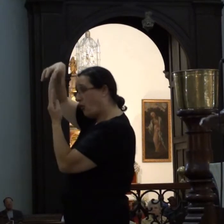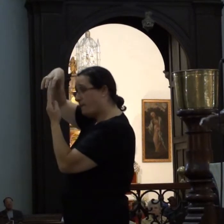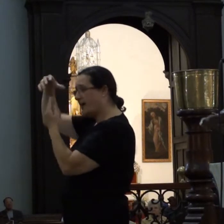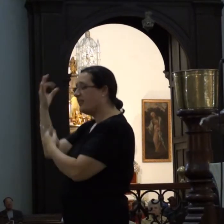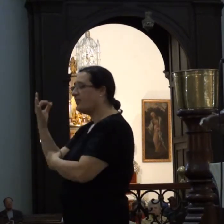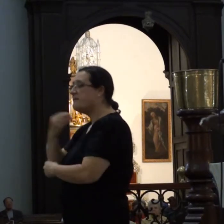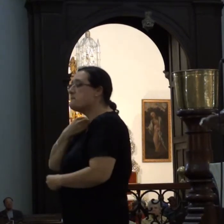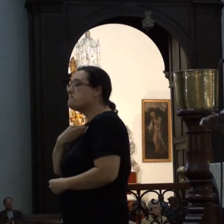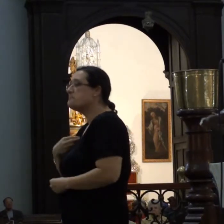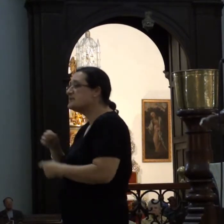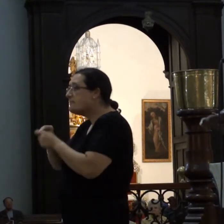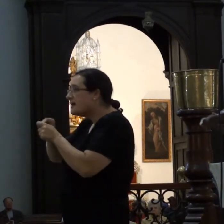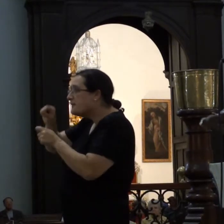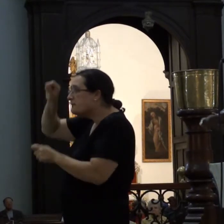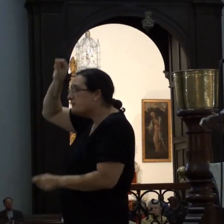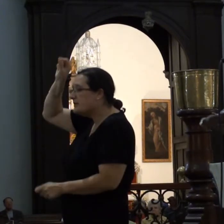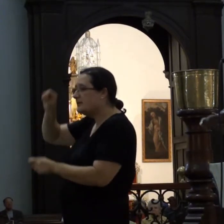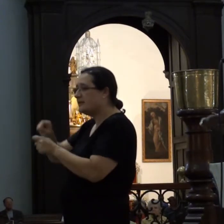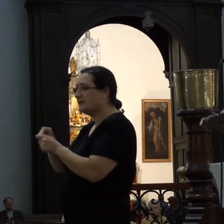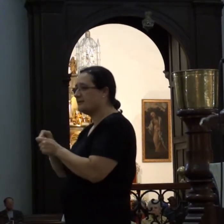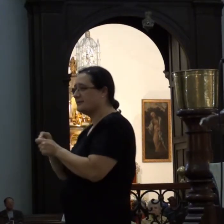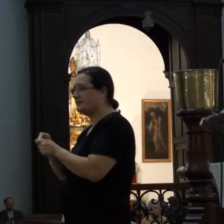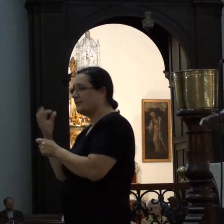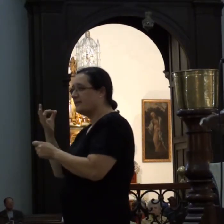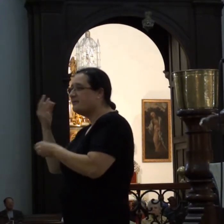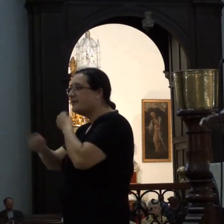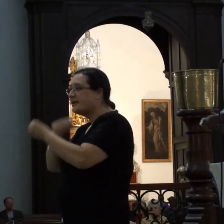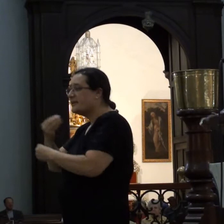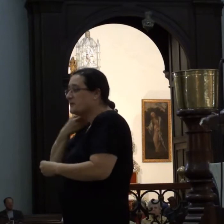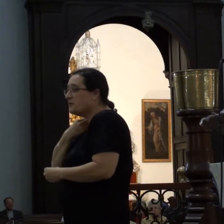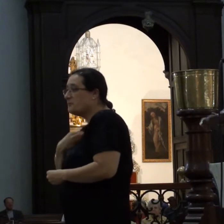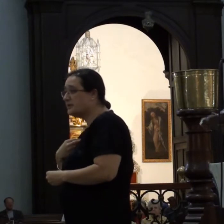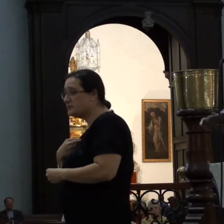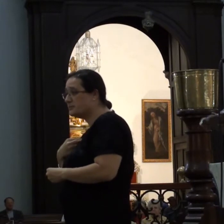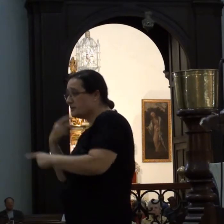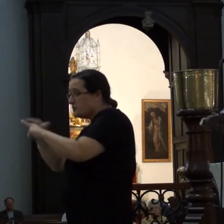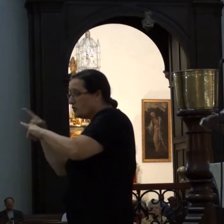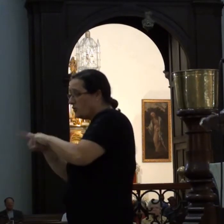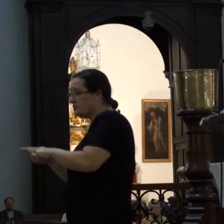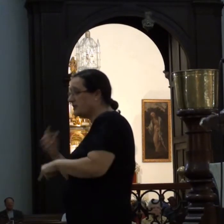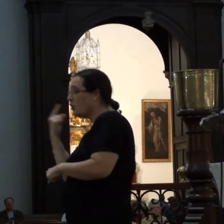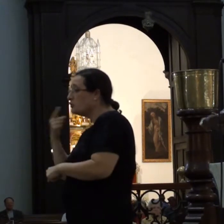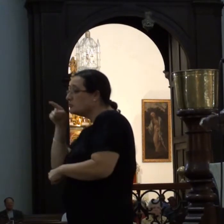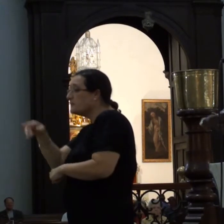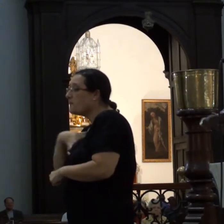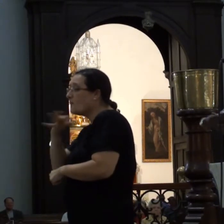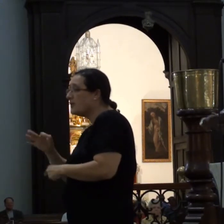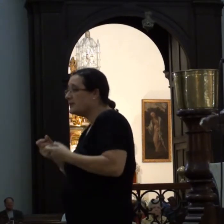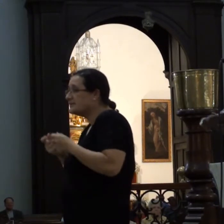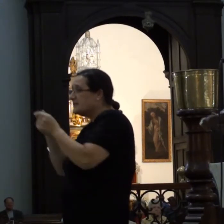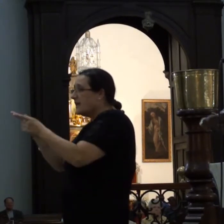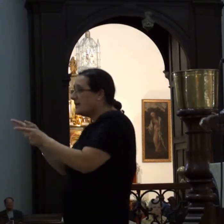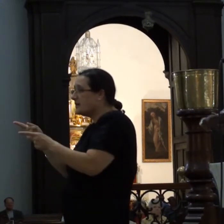medida hasta estar en las cosas y sobre Ella solo Así podrás ofrecer